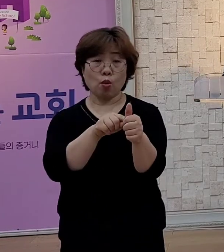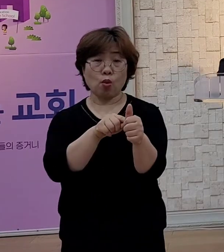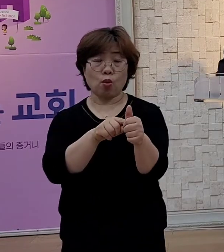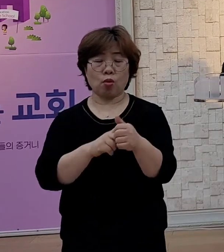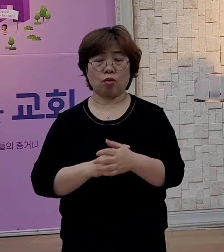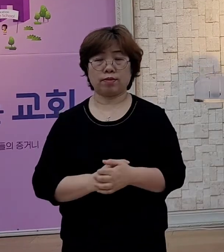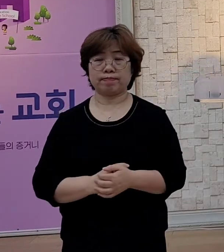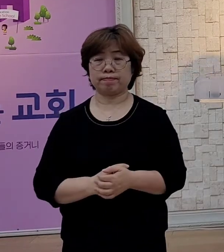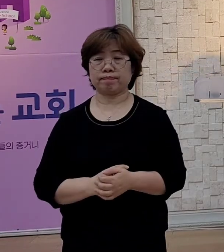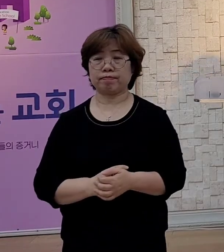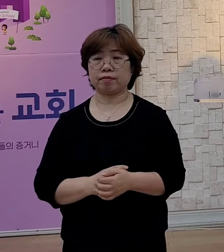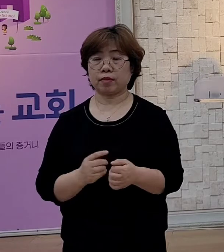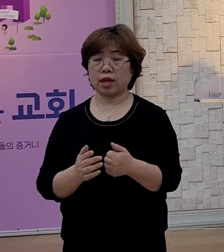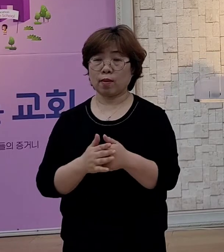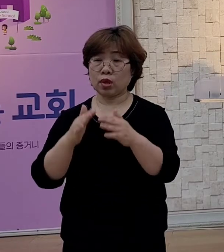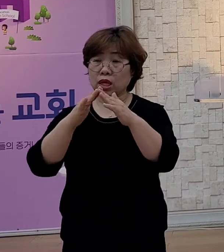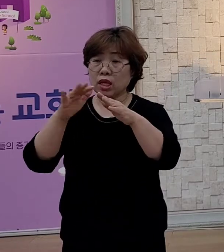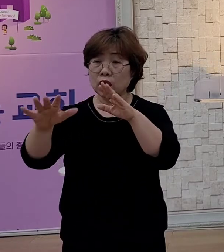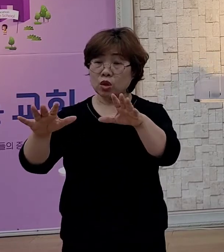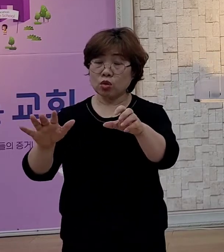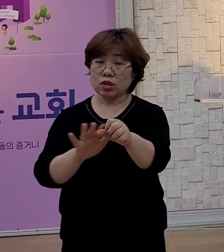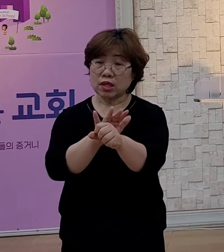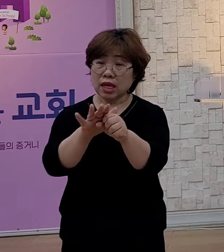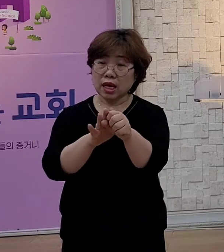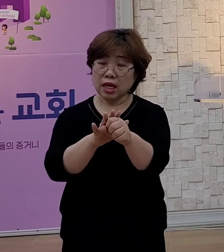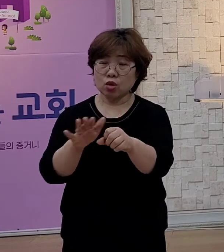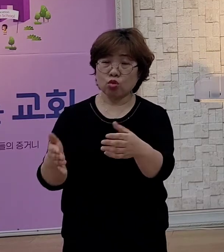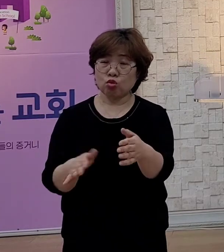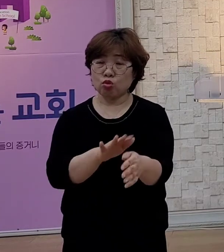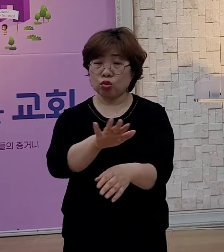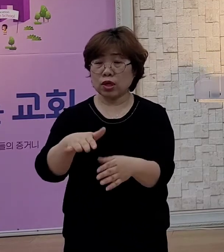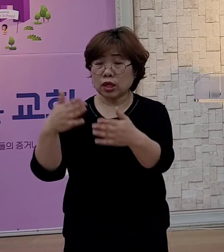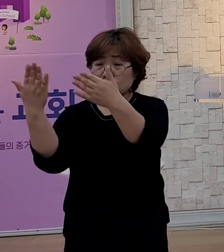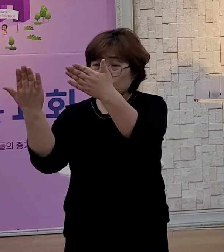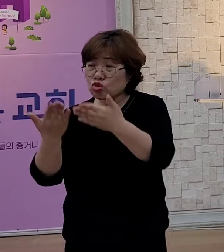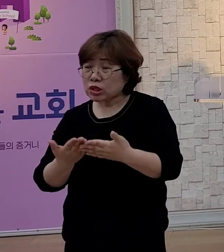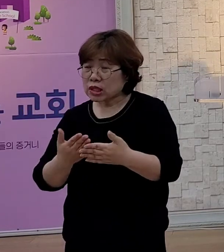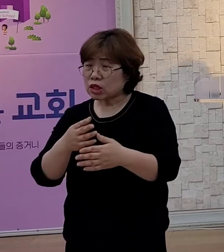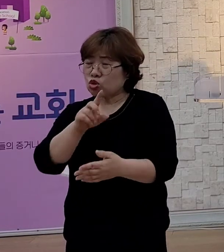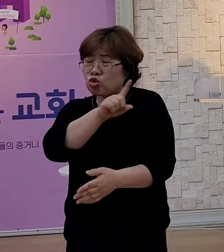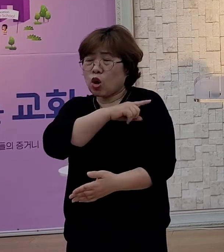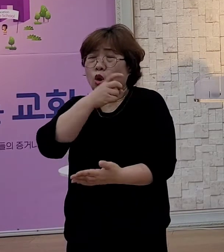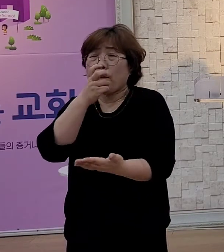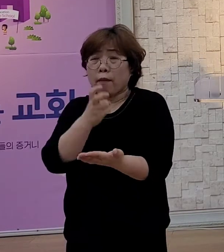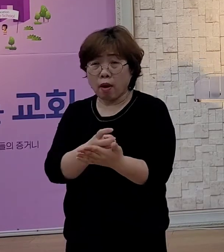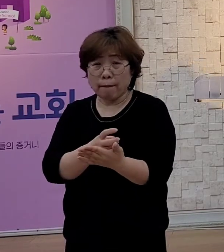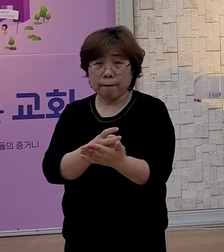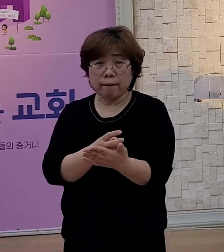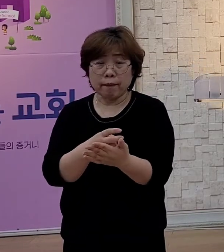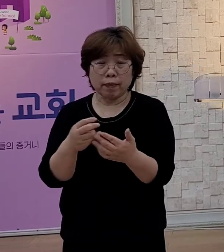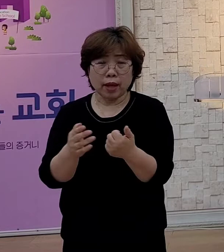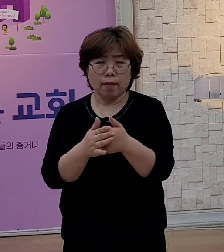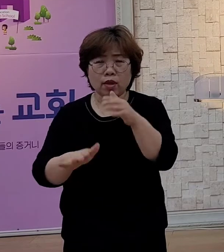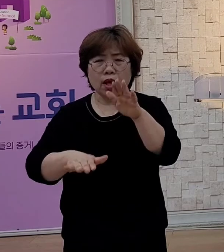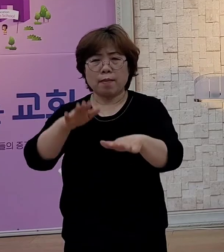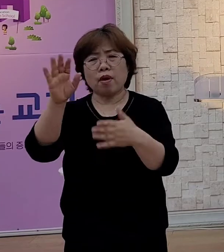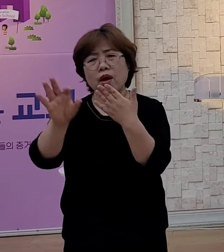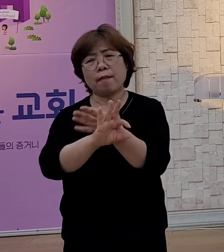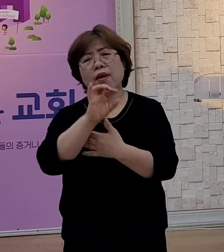그래서 자, 이웃 사랑이 우리에게 주신 최고의 법이에요. 사람 사랑하는 것. 그래서 차별하면 안 된다 이